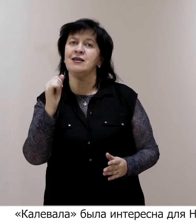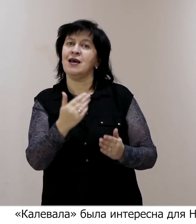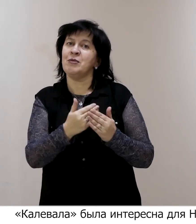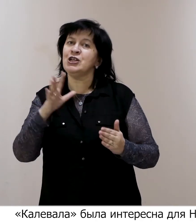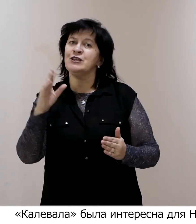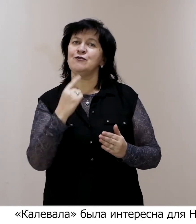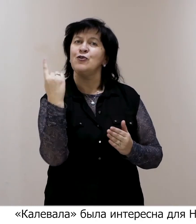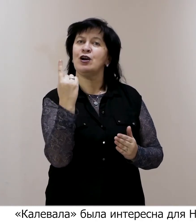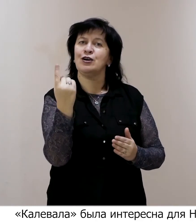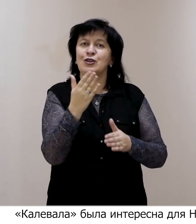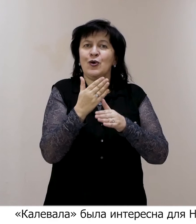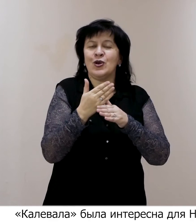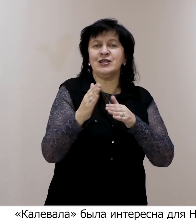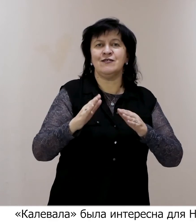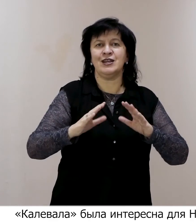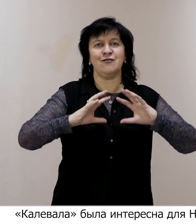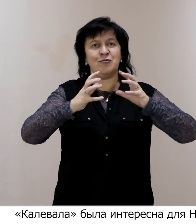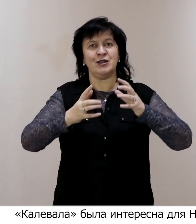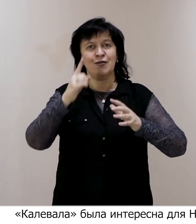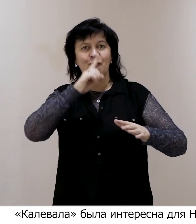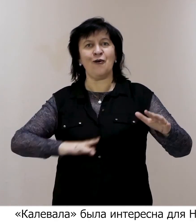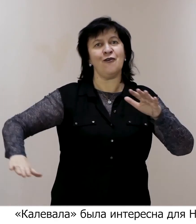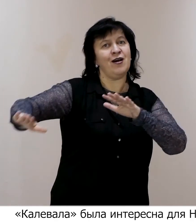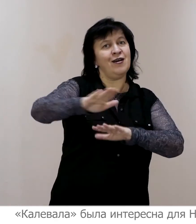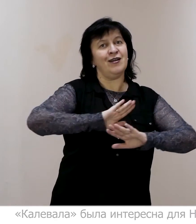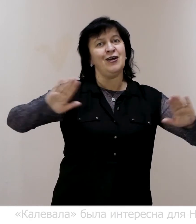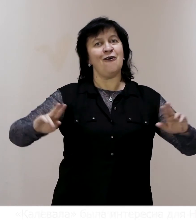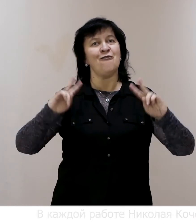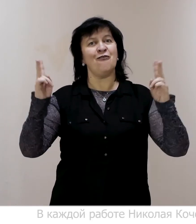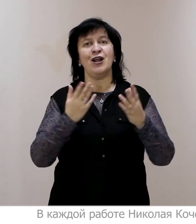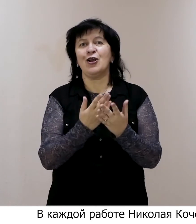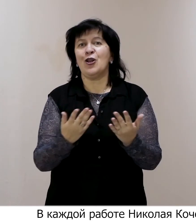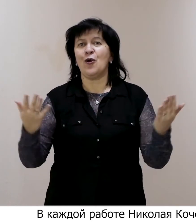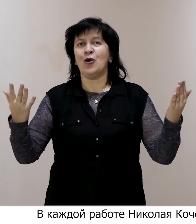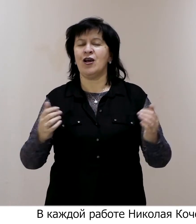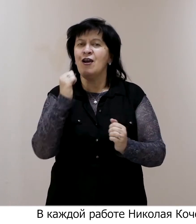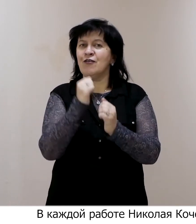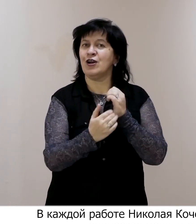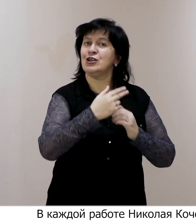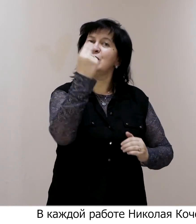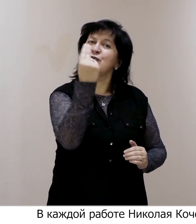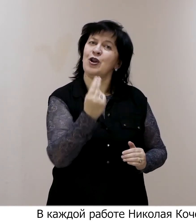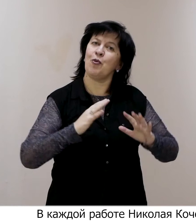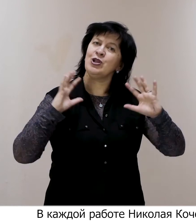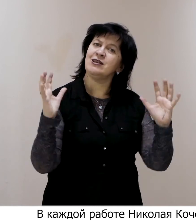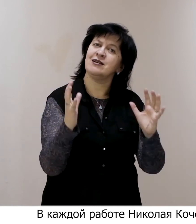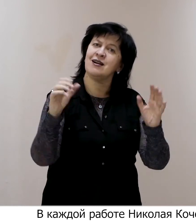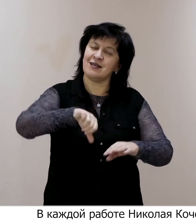одно из звеньев мирового подбора в каждой его работе сохранялась главное